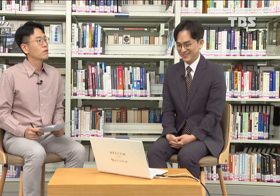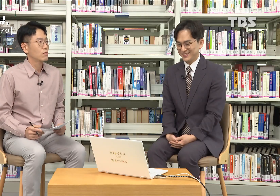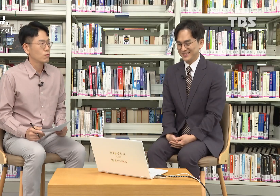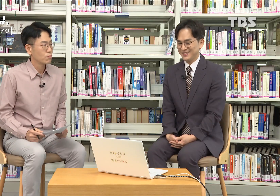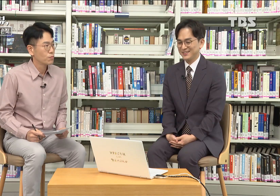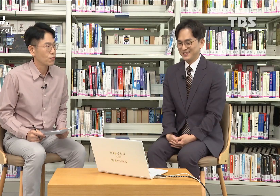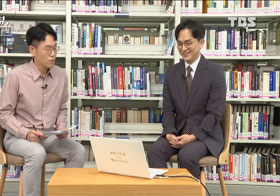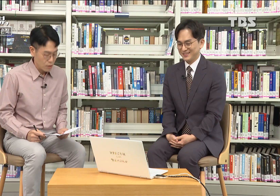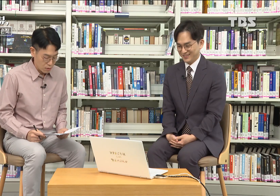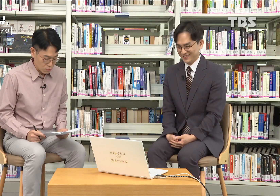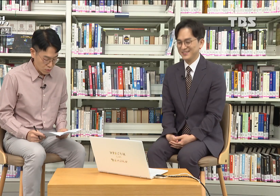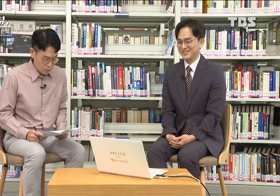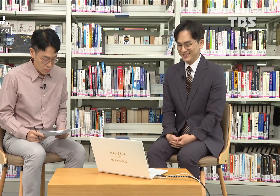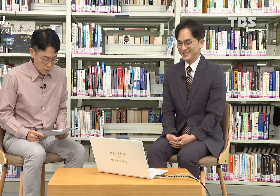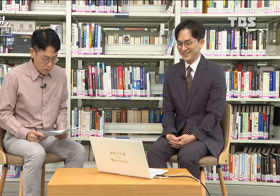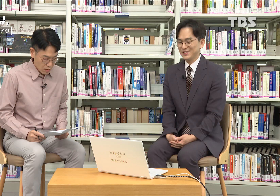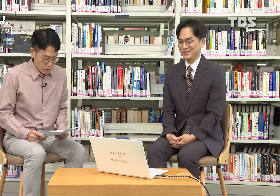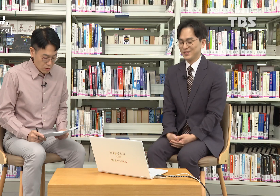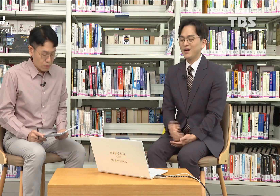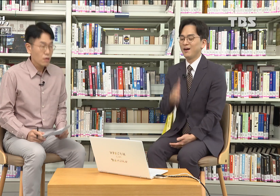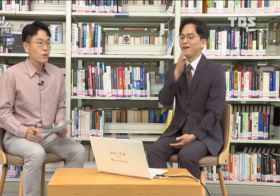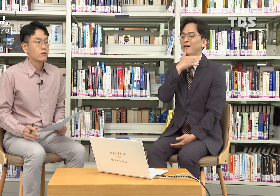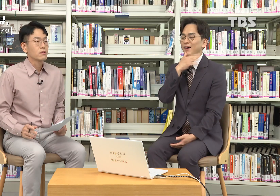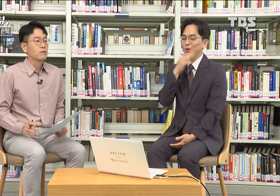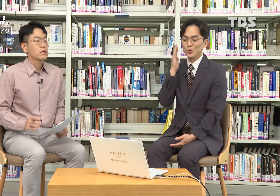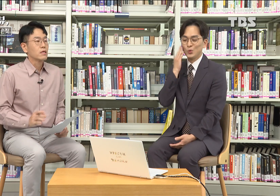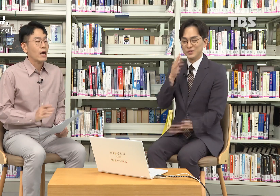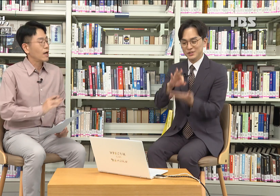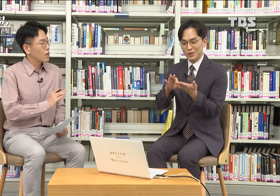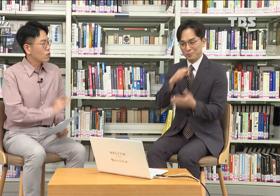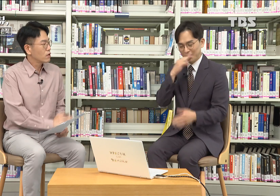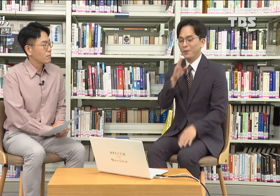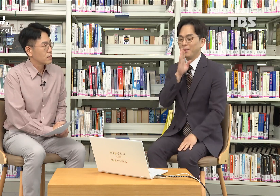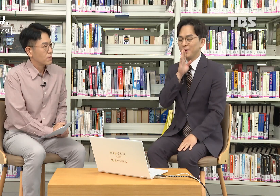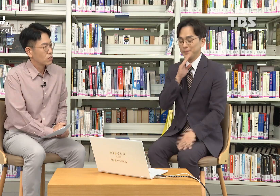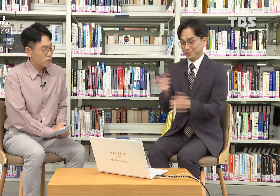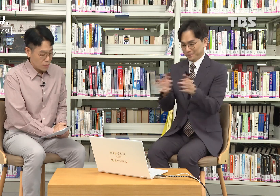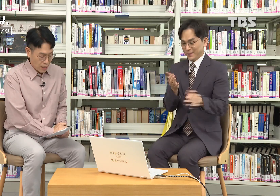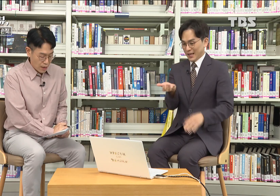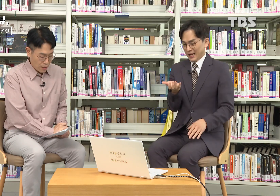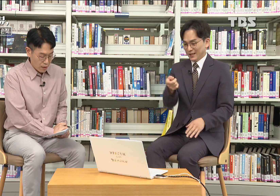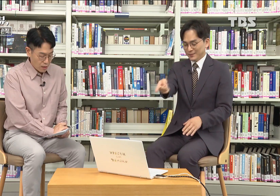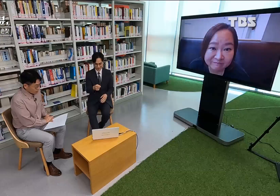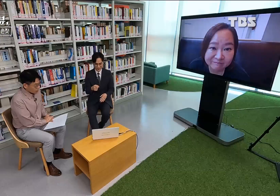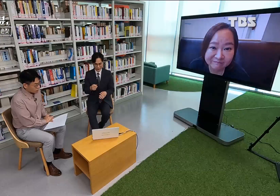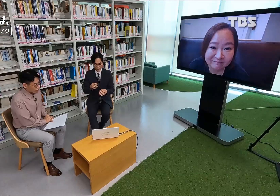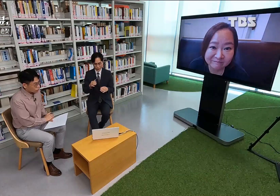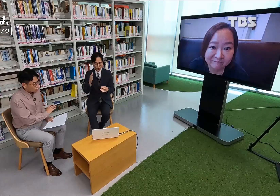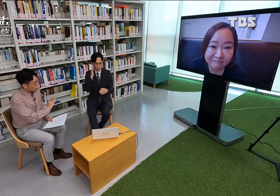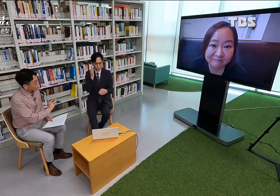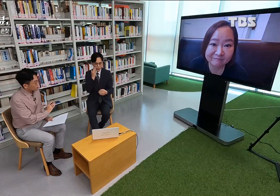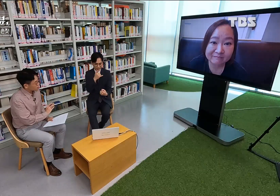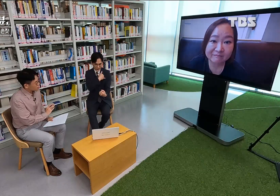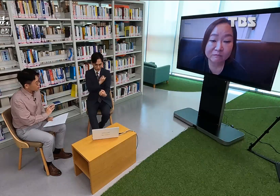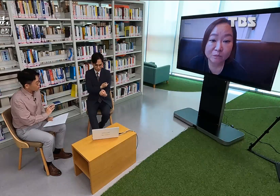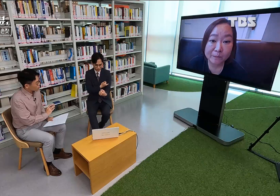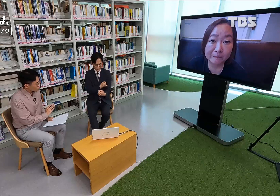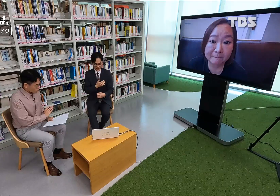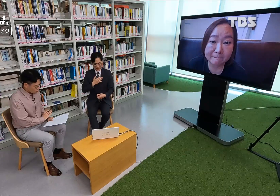농인이라고 표현을 해야 되는군요. 그렇다면은 이 아까 알 권리를 말씀하셨는데 그 수어 통역사시잖아요. 그럼 수어